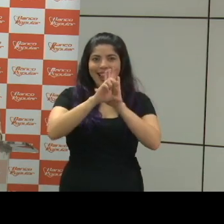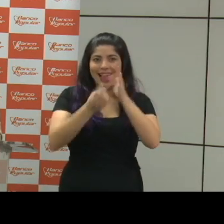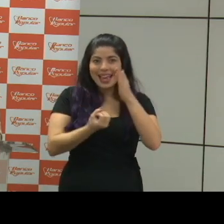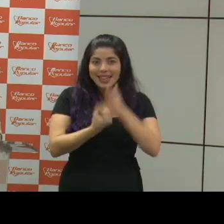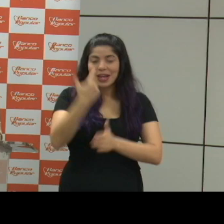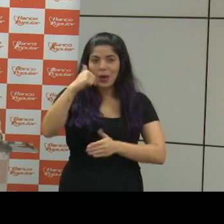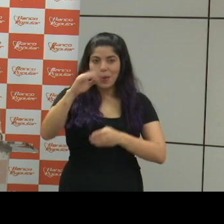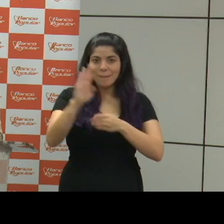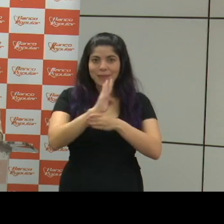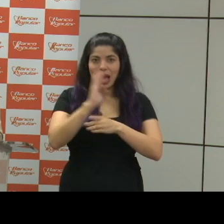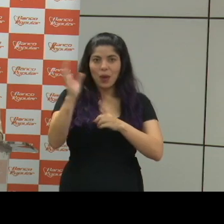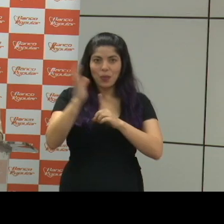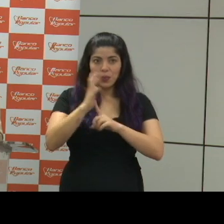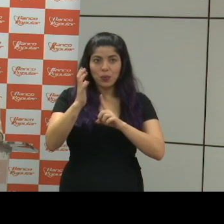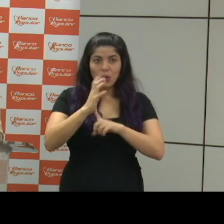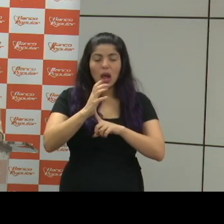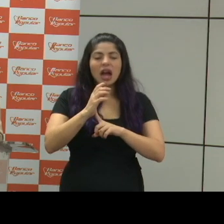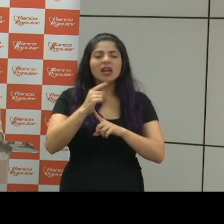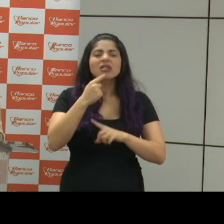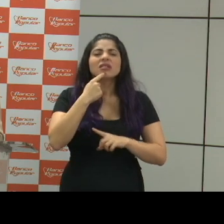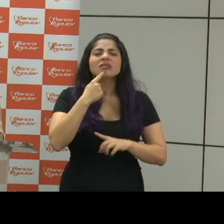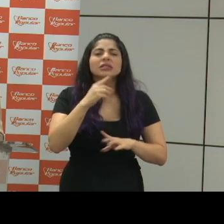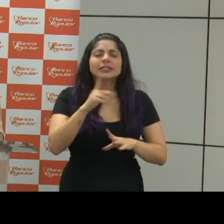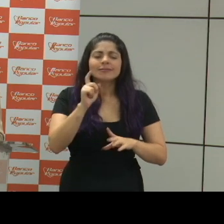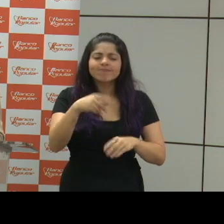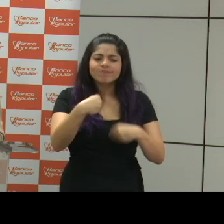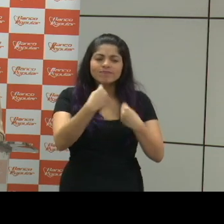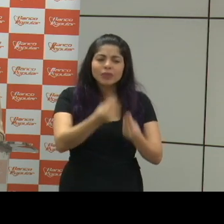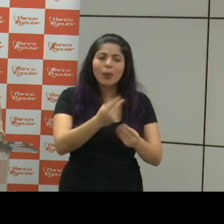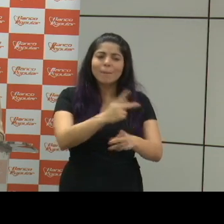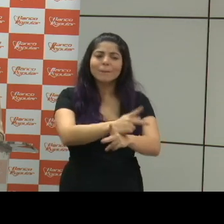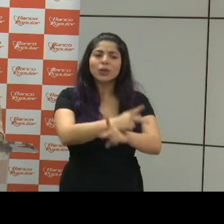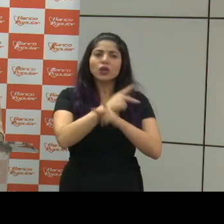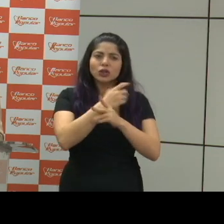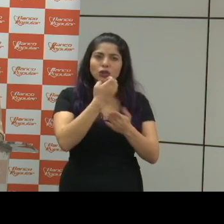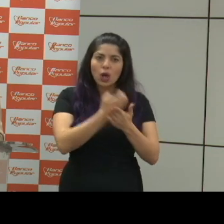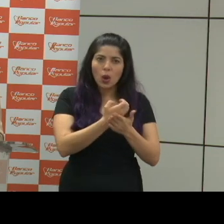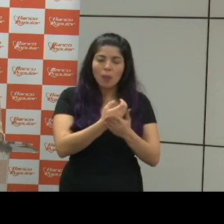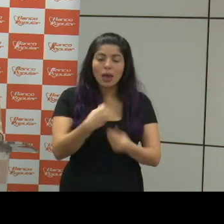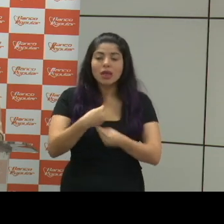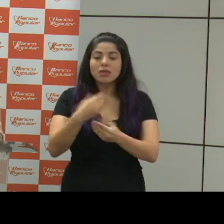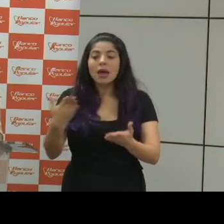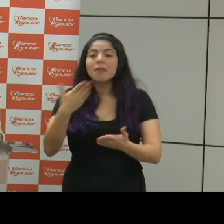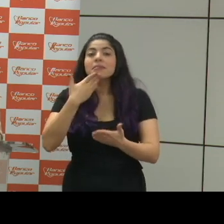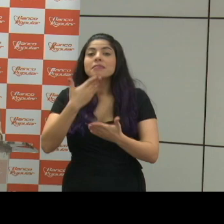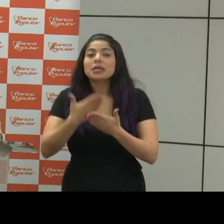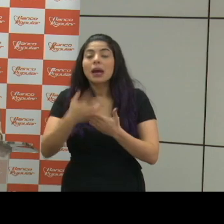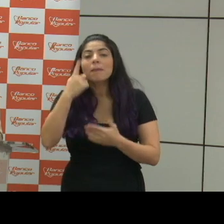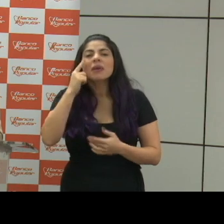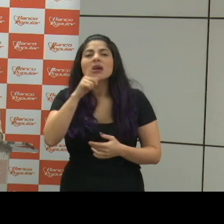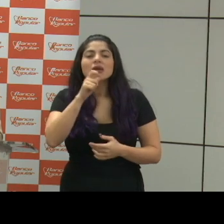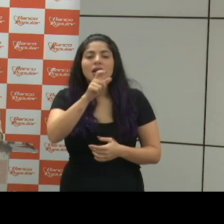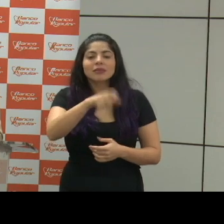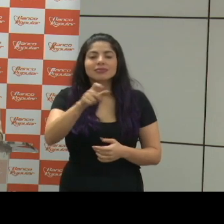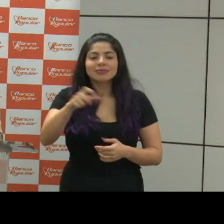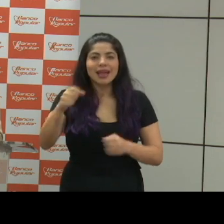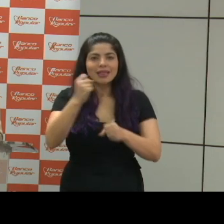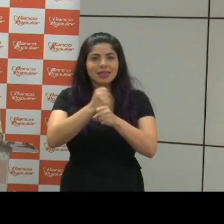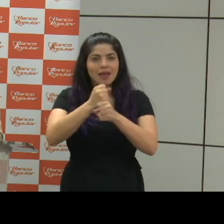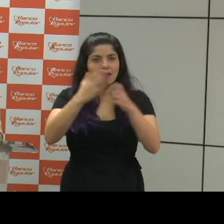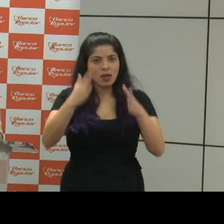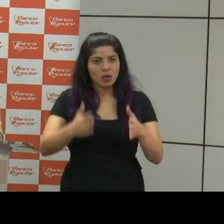este Banco Popular, de brindar protección económica y bienestar a la población trabajadora en